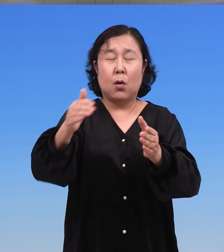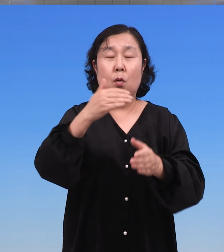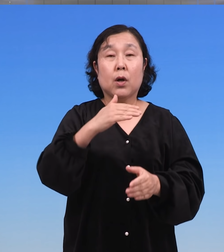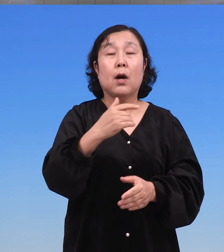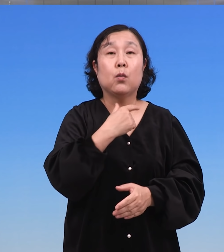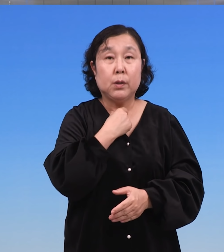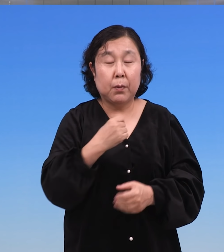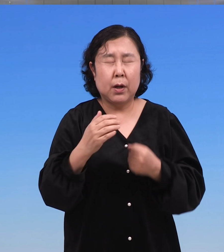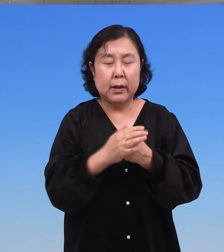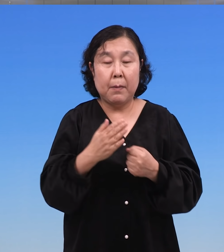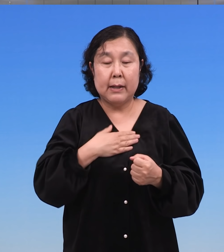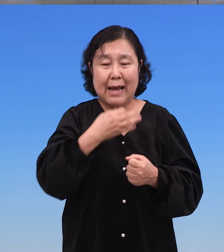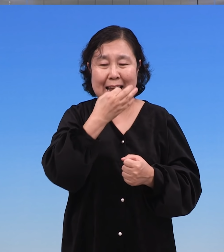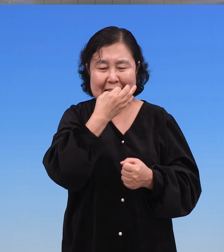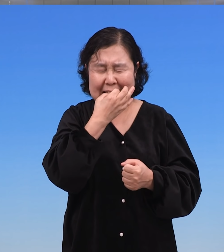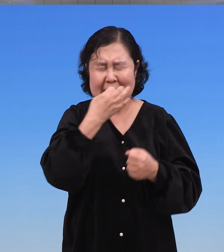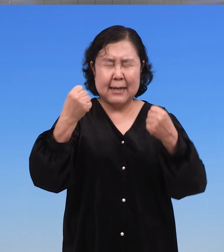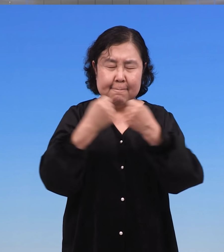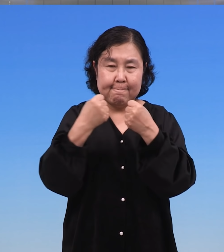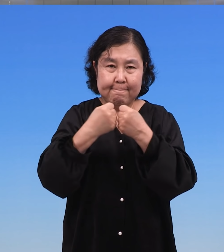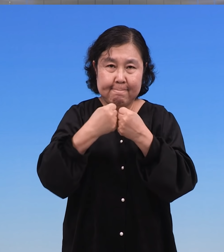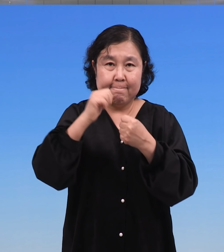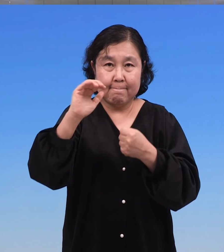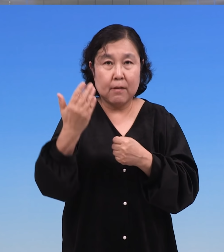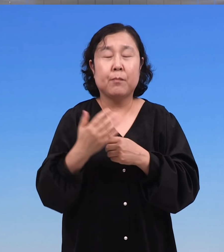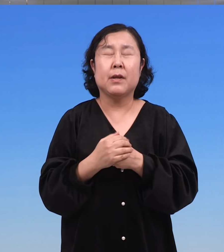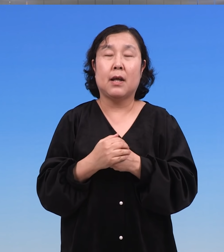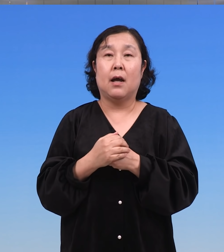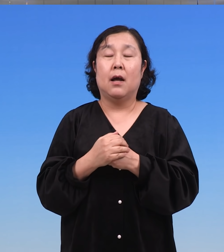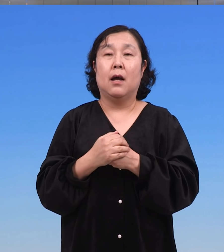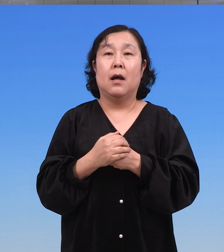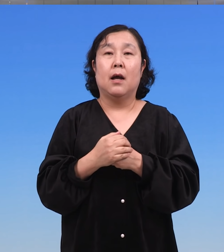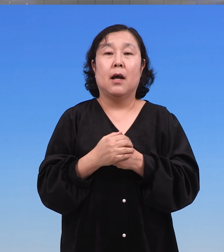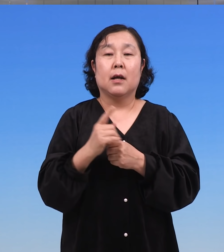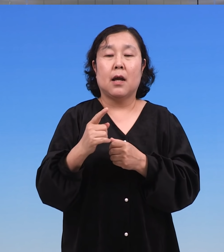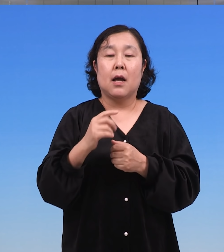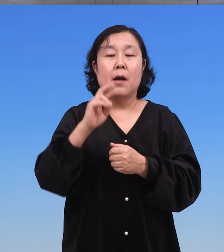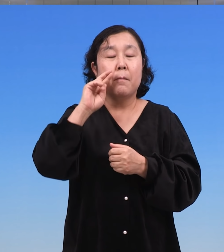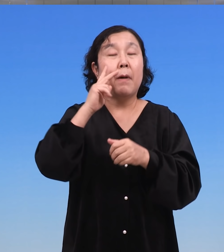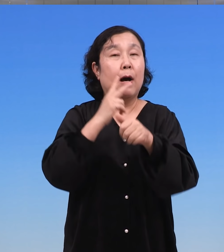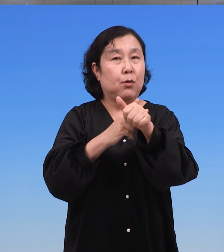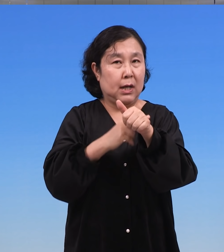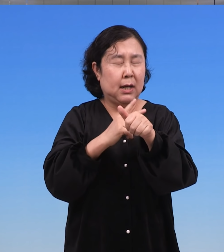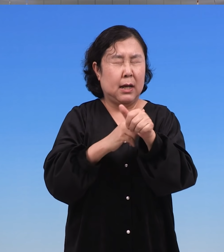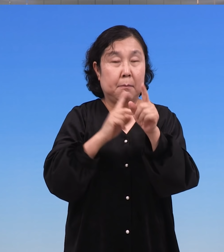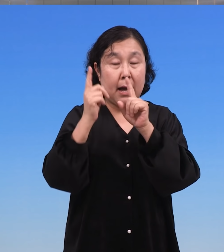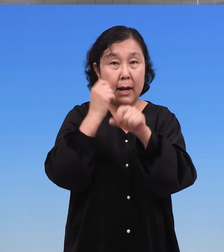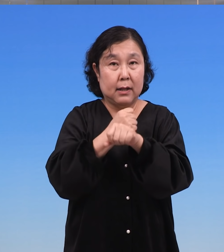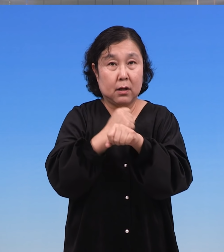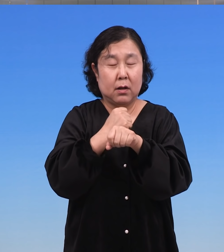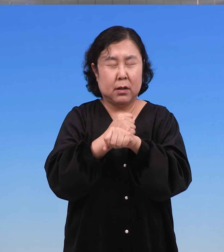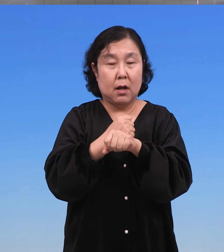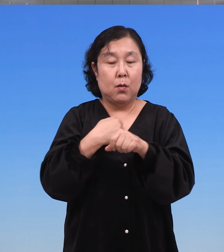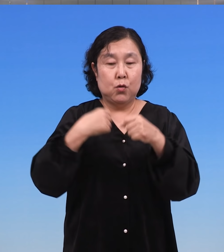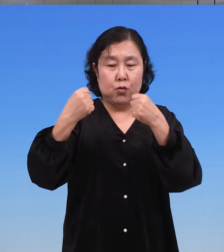때문에 내 본능과 투쟁해야 되는 거예요. 싸워야 되는 겁니다. 사도 바울이 로마서 7장에서 처절하게 고백하는 거